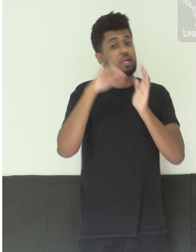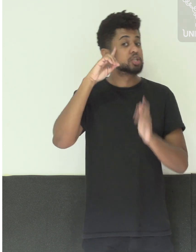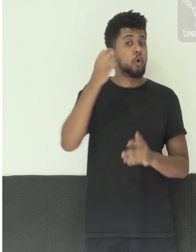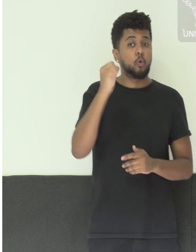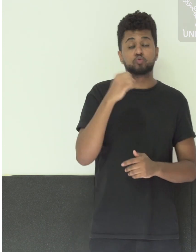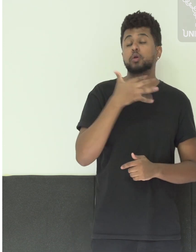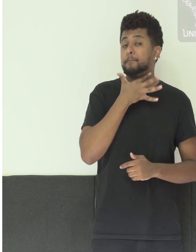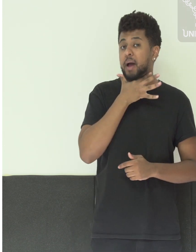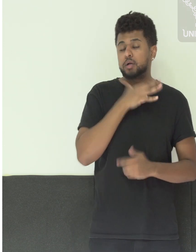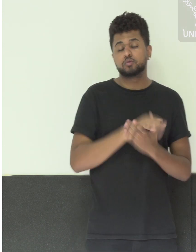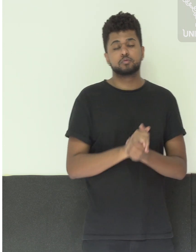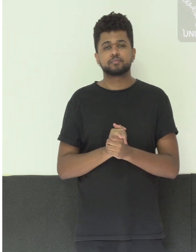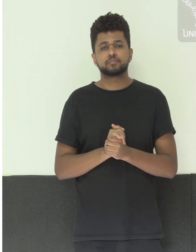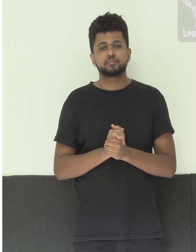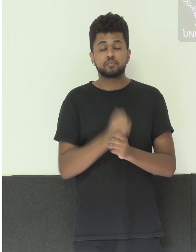8 de março.